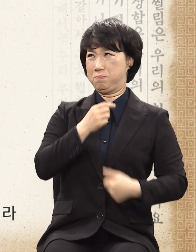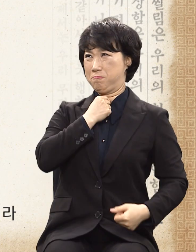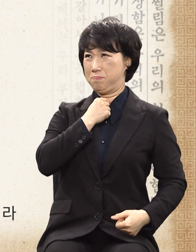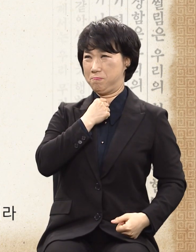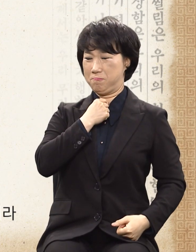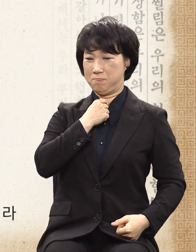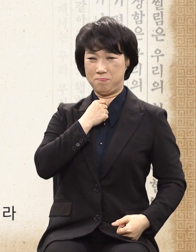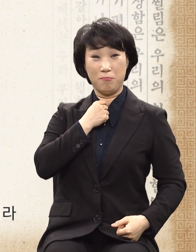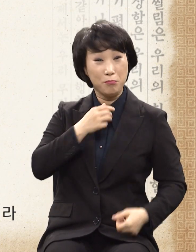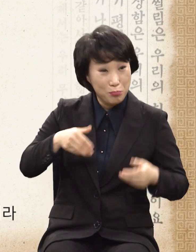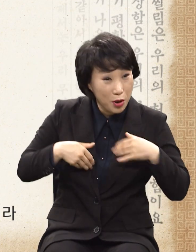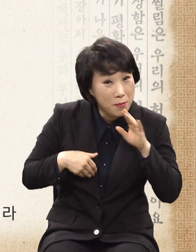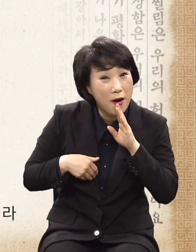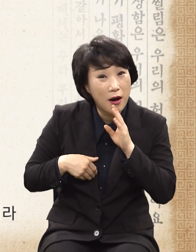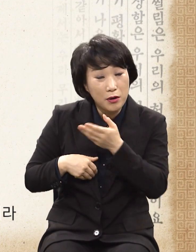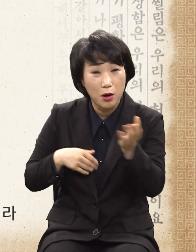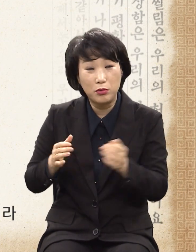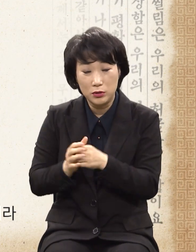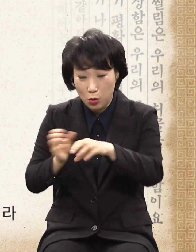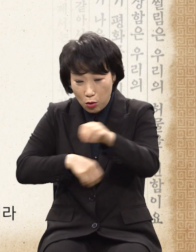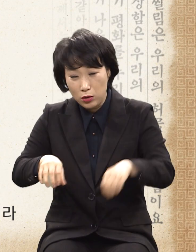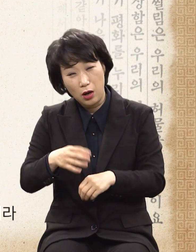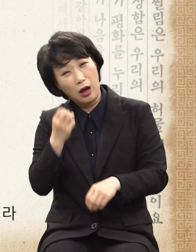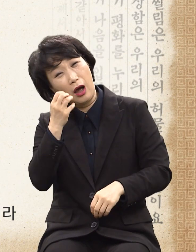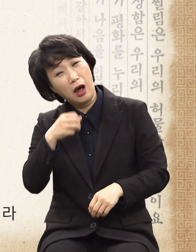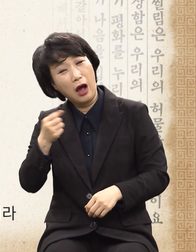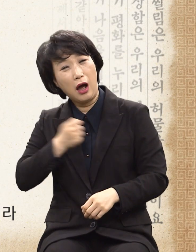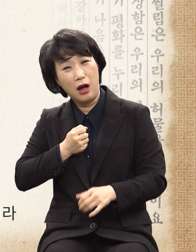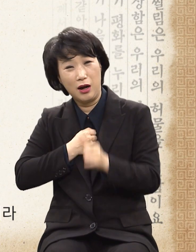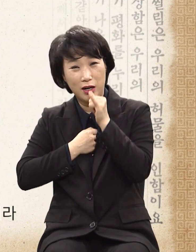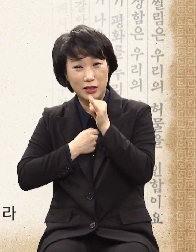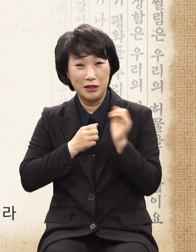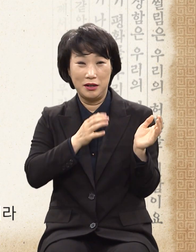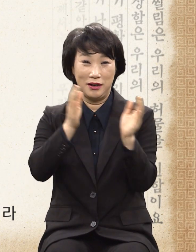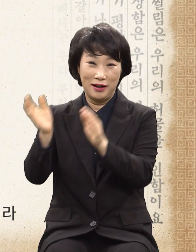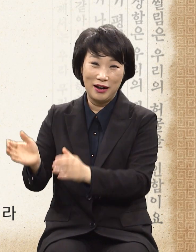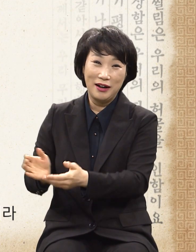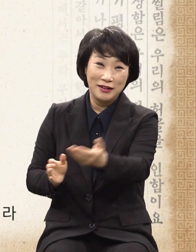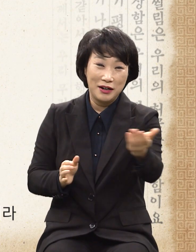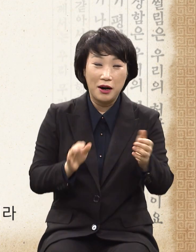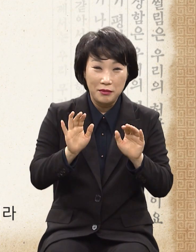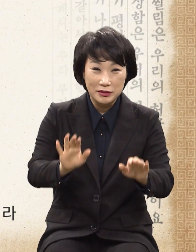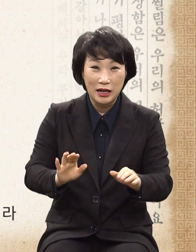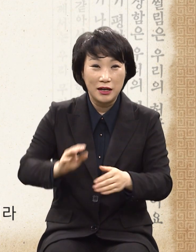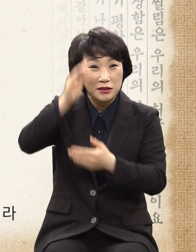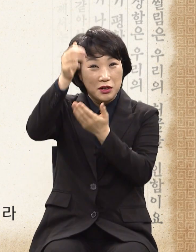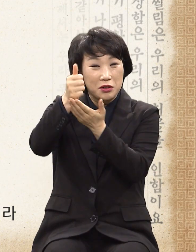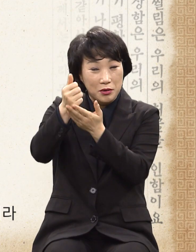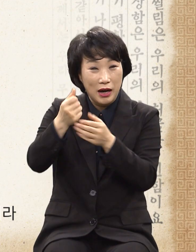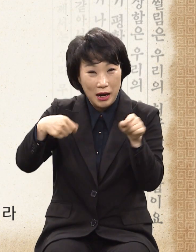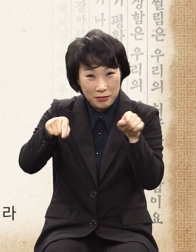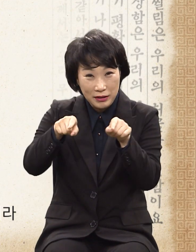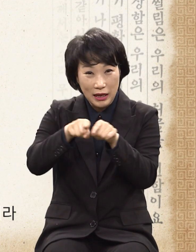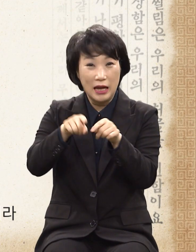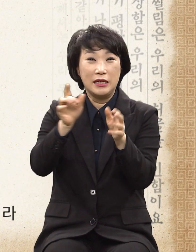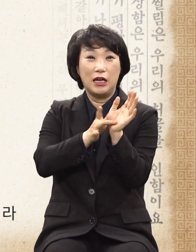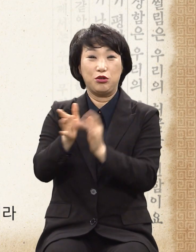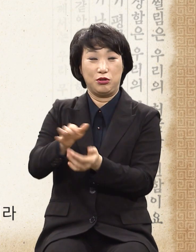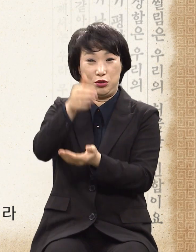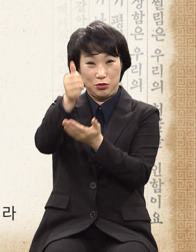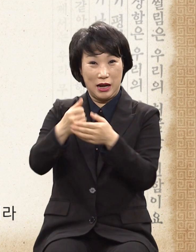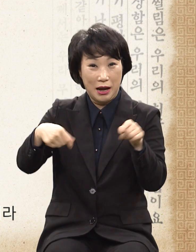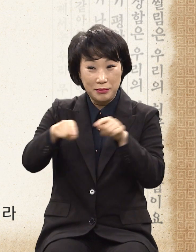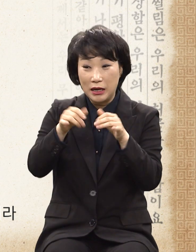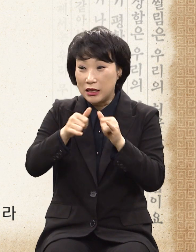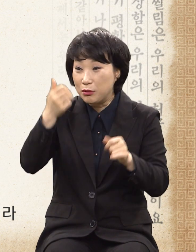답답한 삶을 살고 있는가 보라 이 말입니다. 예, 그러므로 성령으로 예수 그리스도와